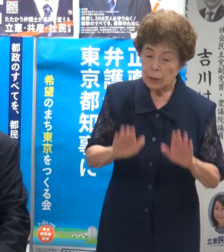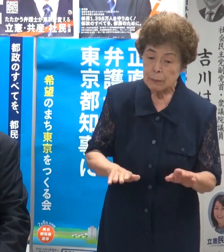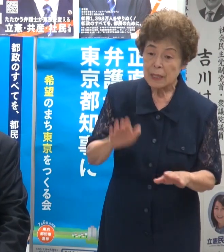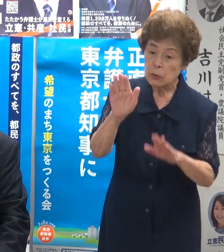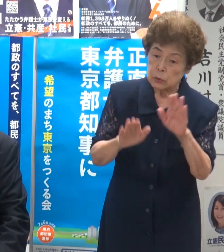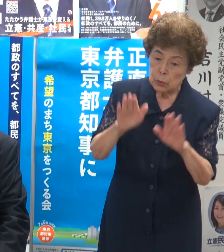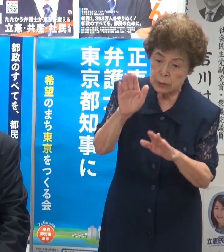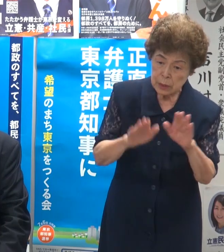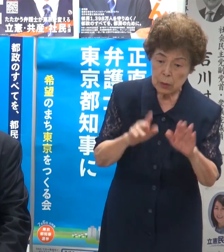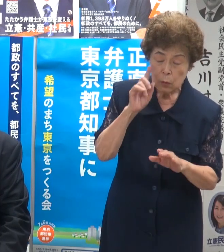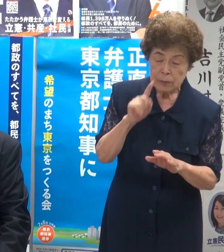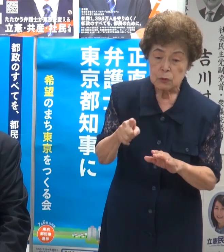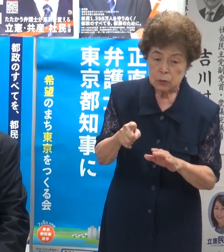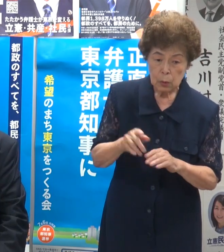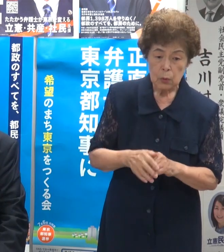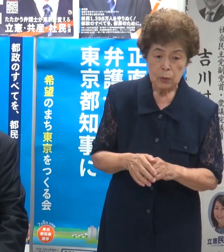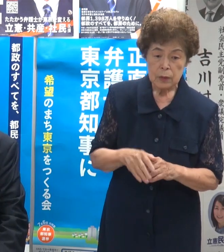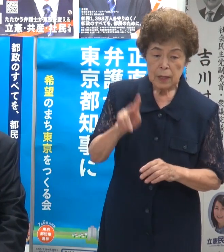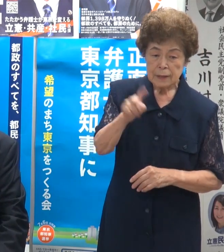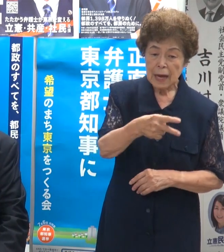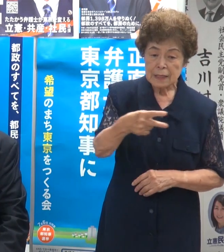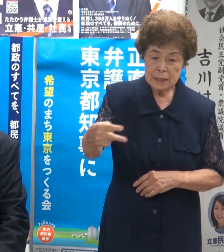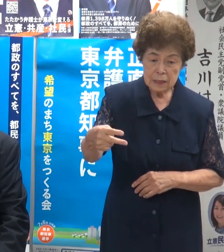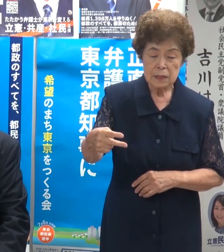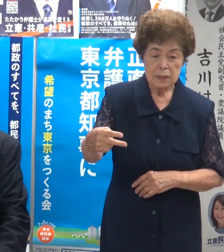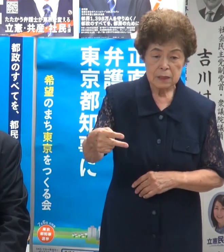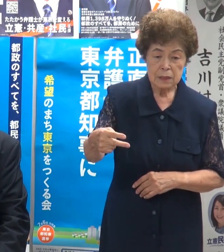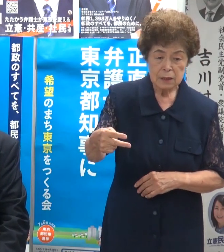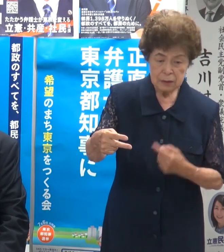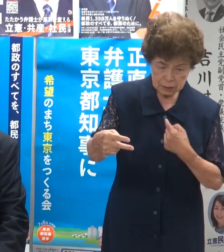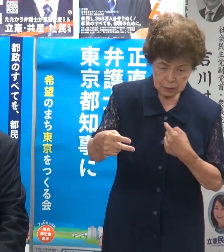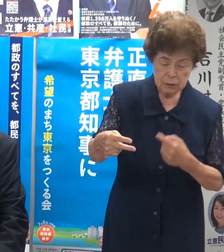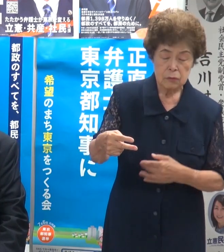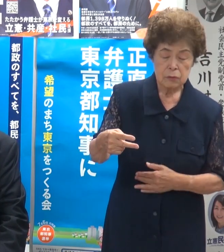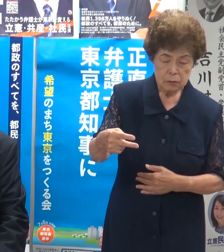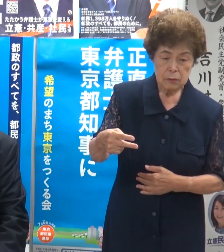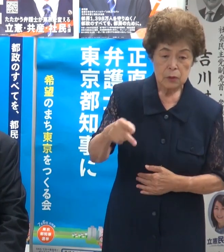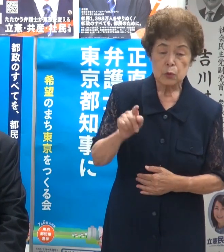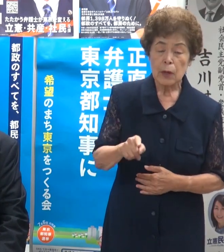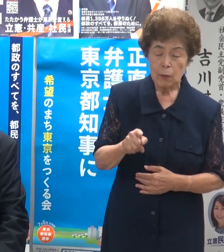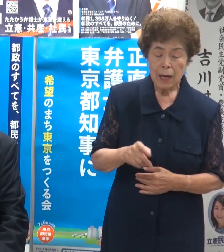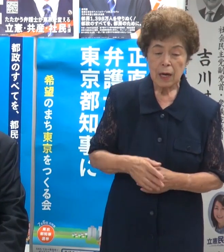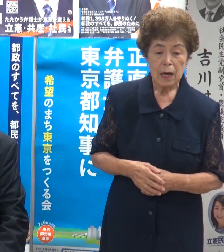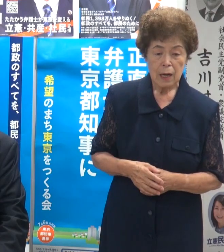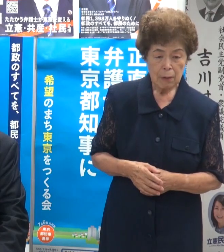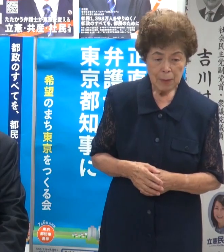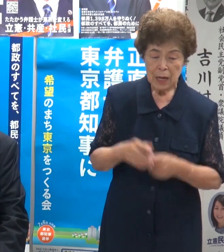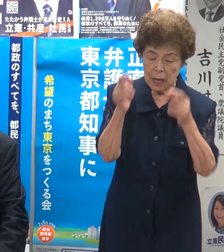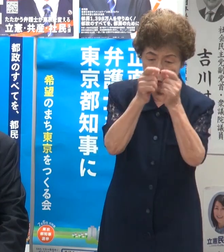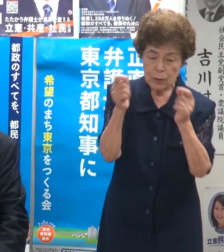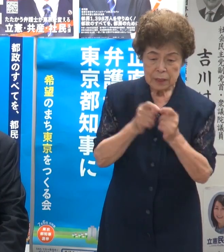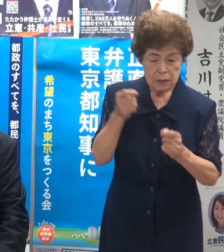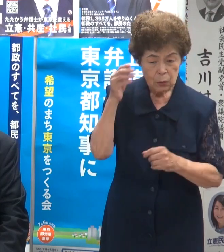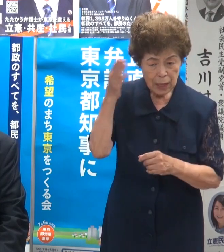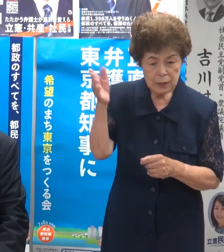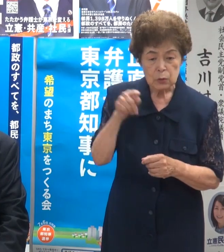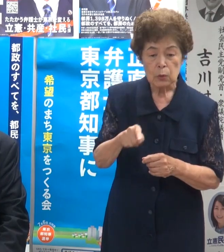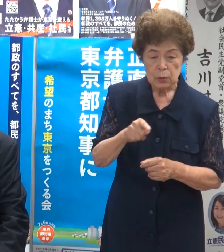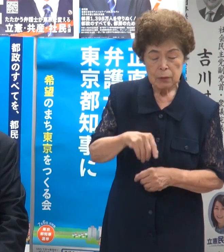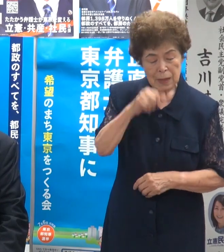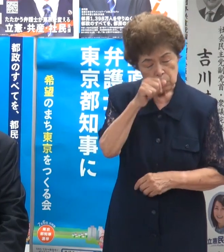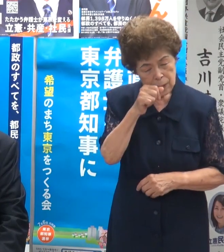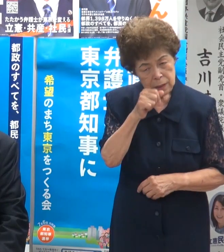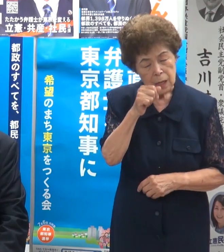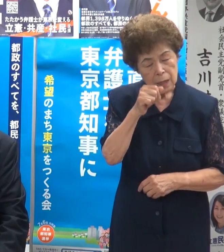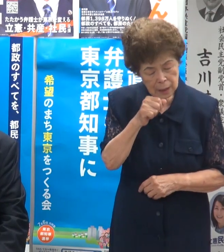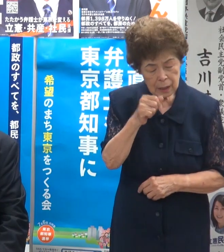情勢分析をすると2位にはつけてるということで、それは個人の感想としては良かったなという